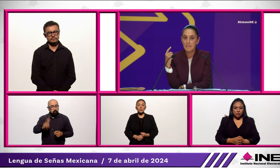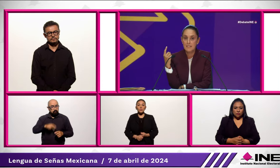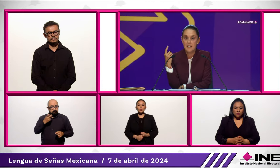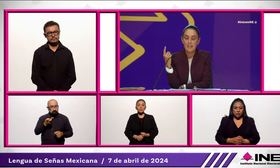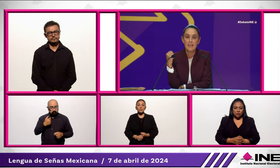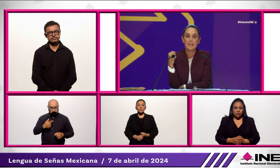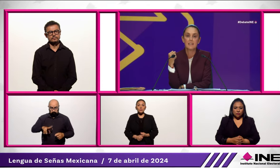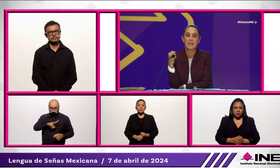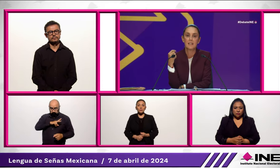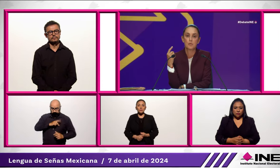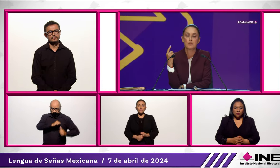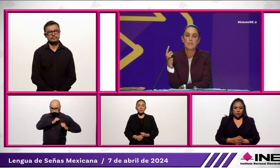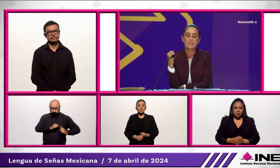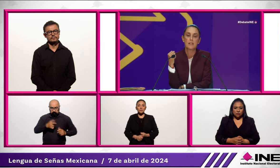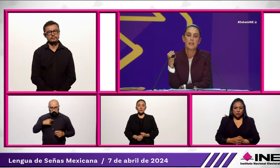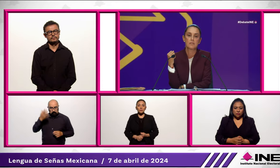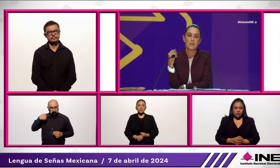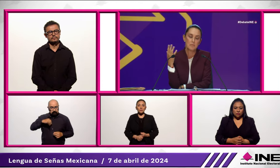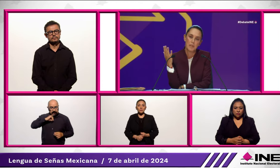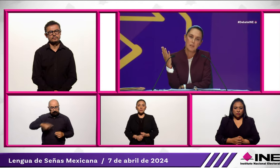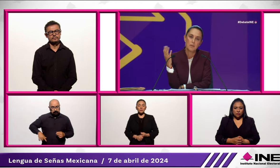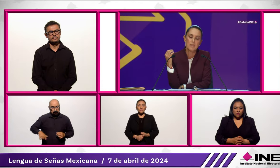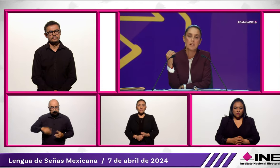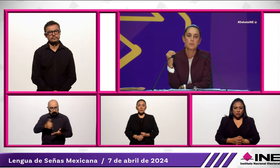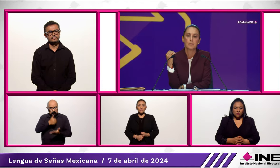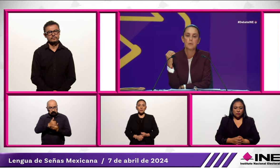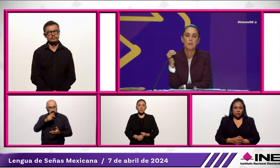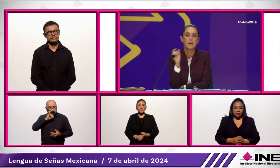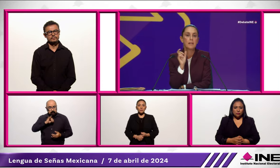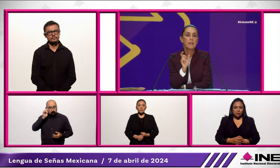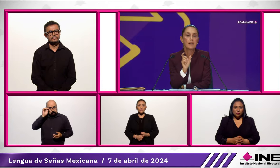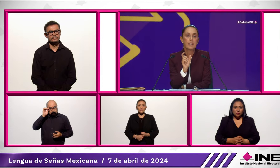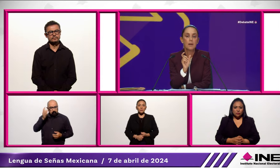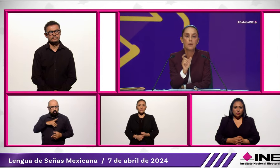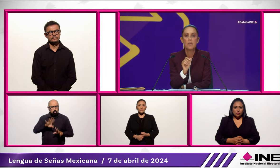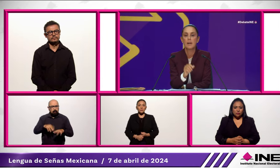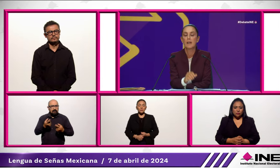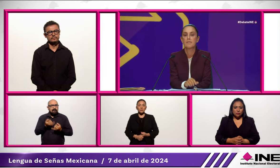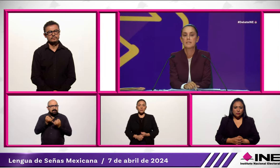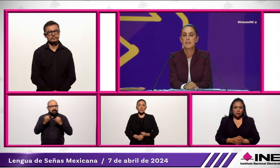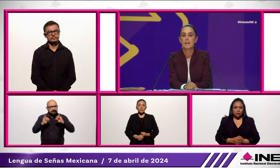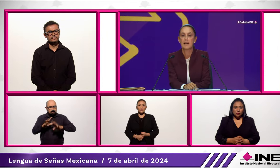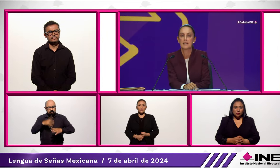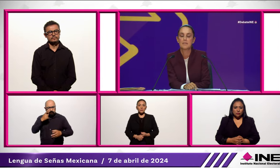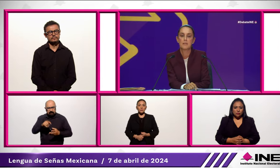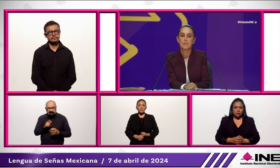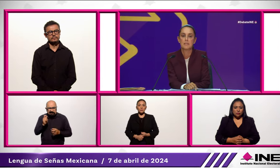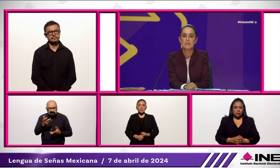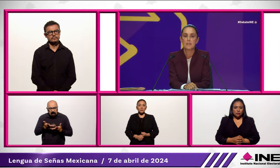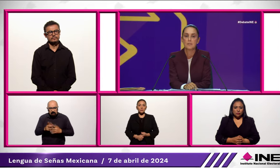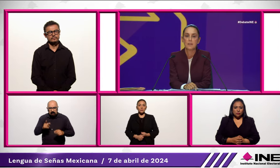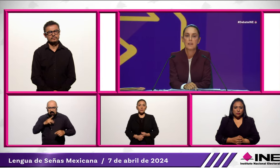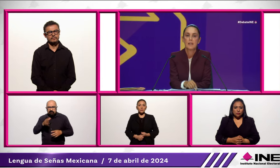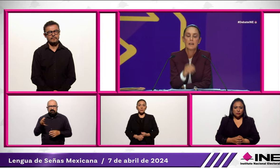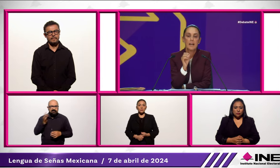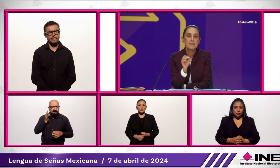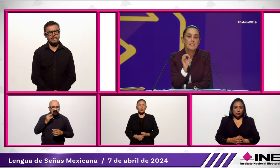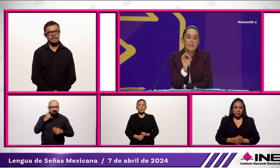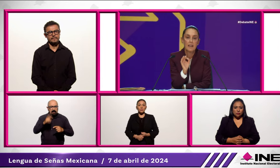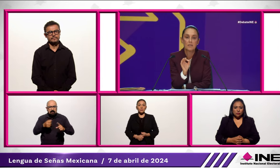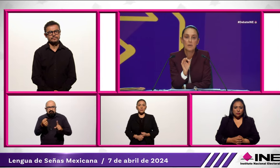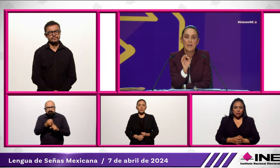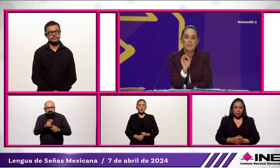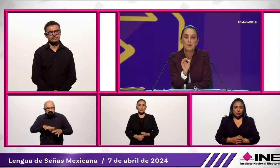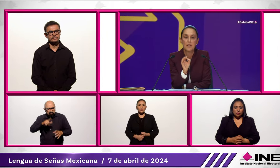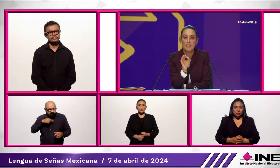gestión, la Fiscalía General de Justicia de la Ciudad de México, que es autónoma, creó la Fiscalía Antifeminicidios.